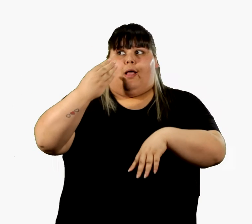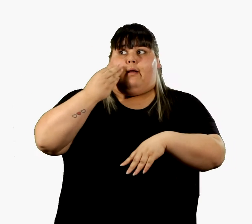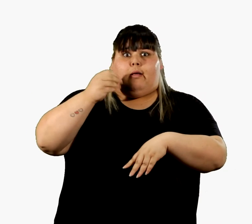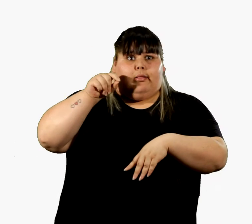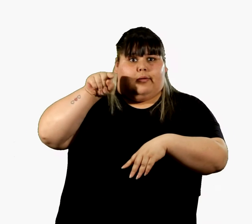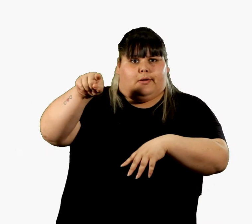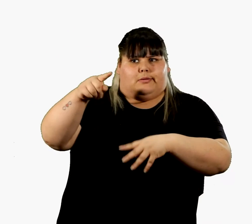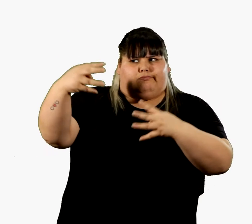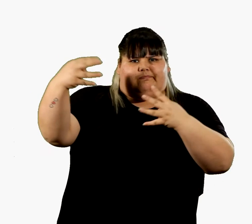británico